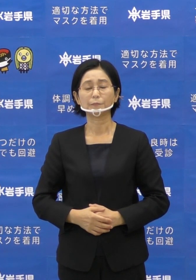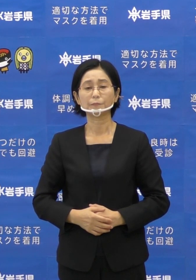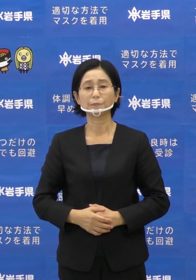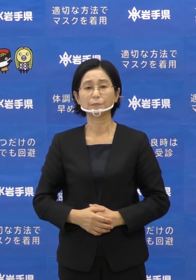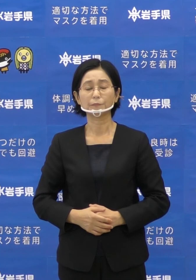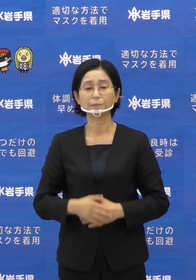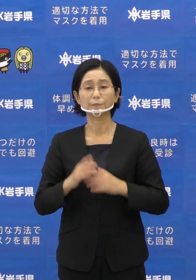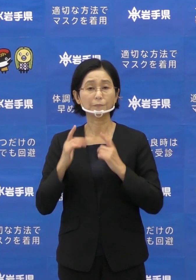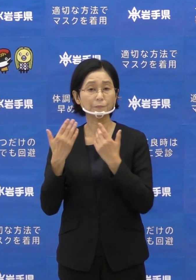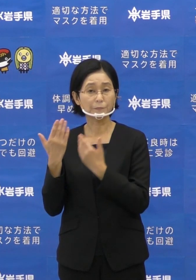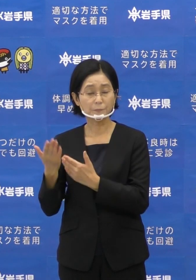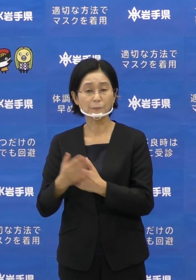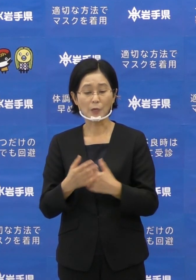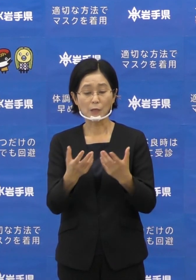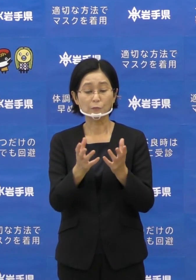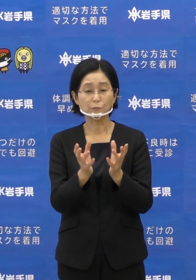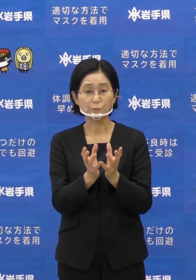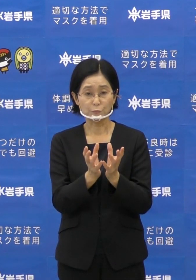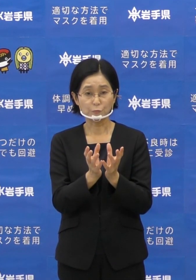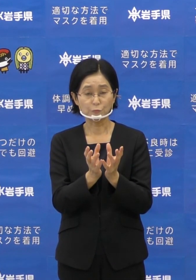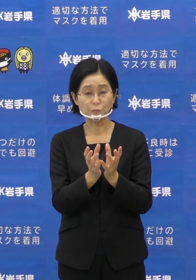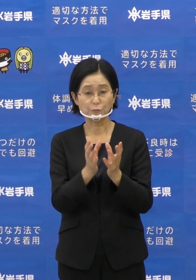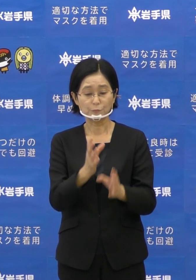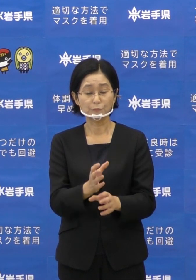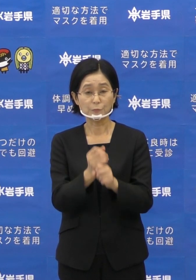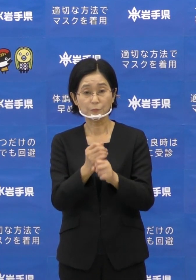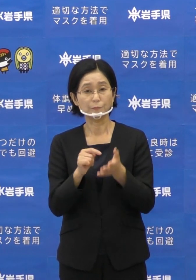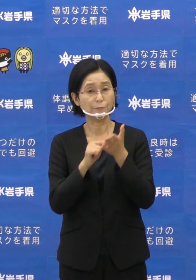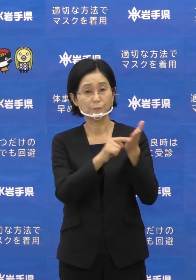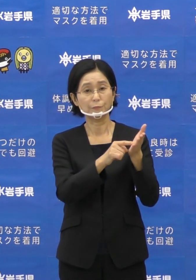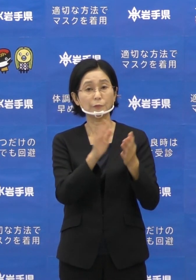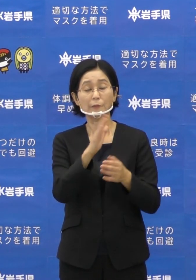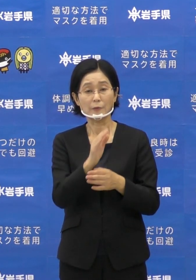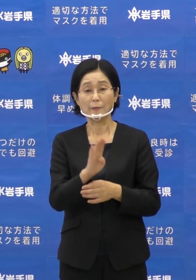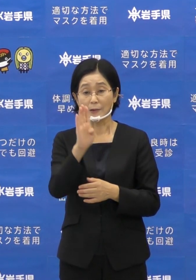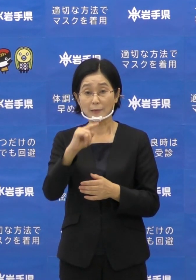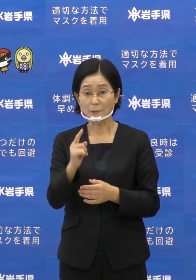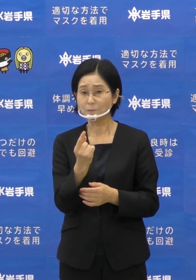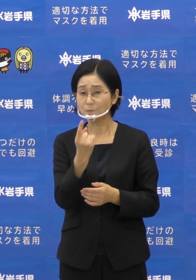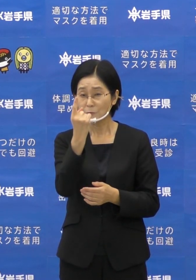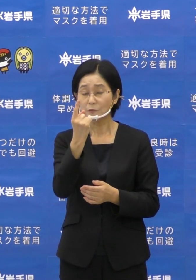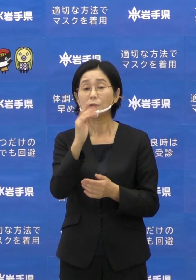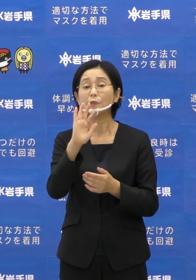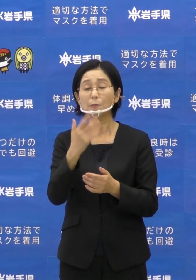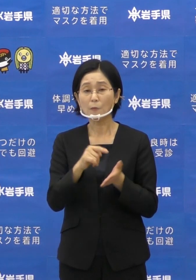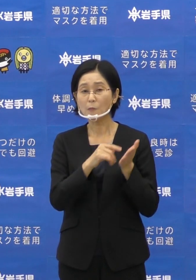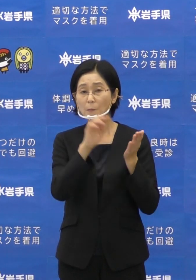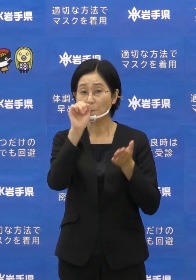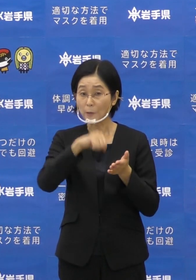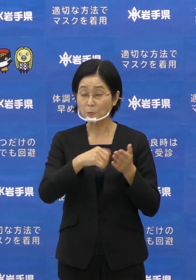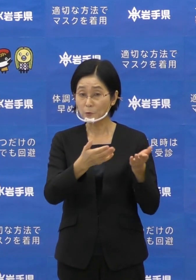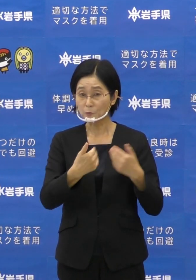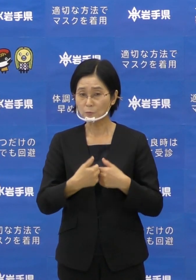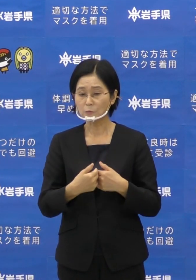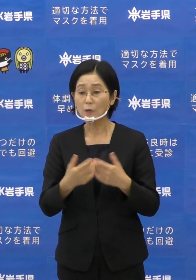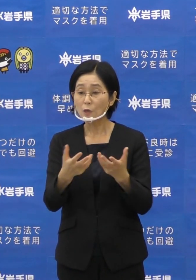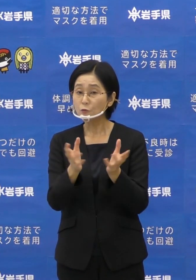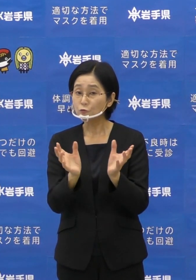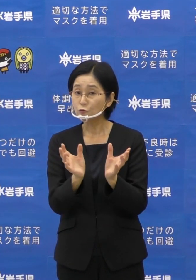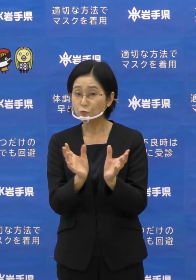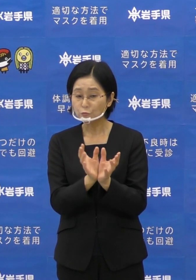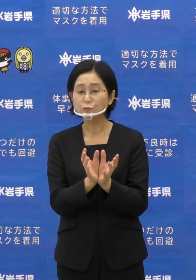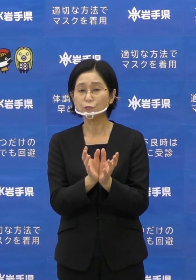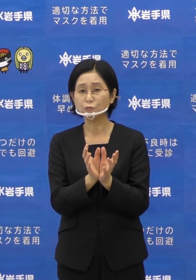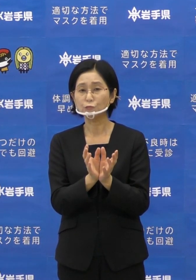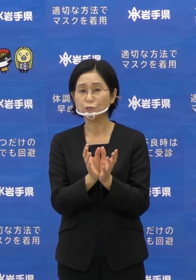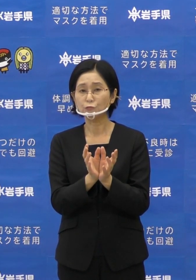となればそのグループごとじゃなくて、県単も認めるように柔軟に対応してほしいということですかね。 グループ補助って言いました。 グループごと